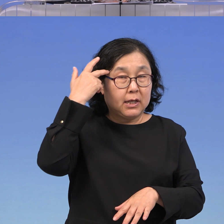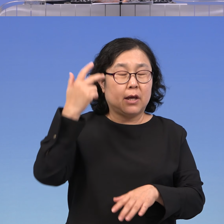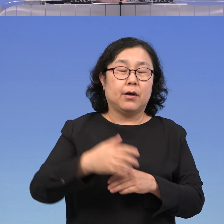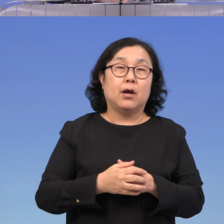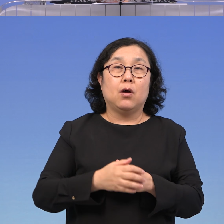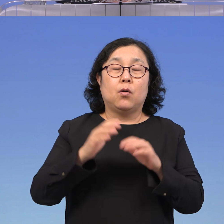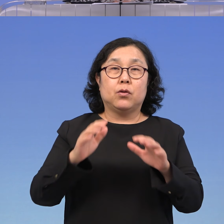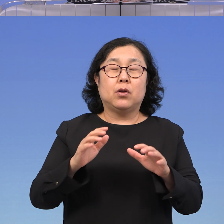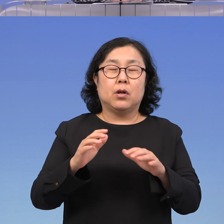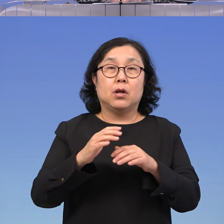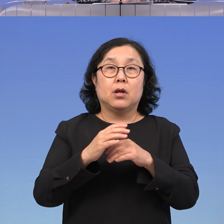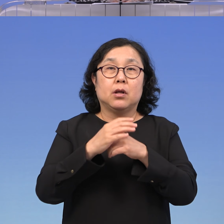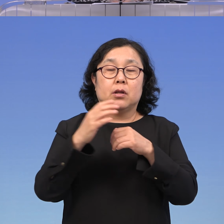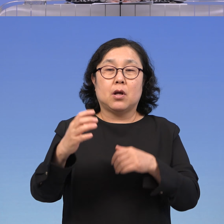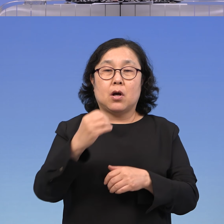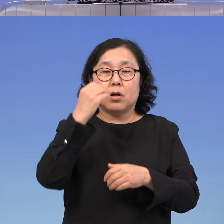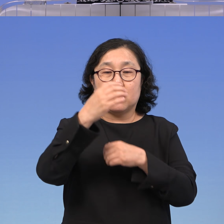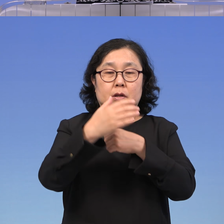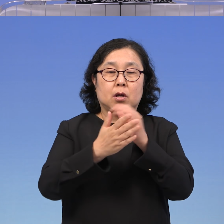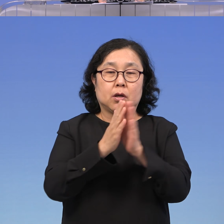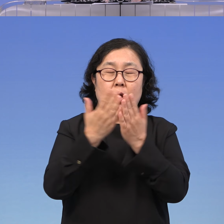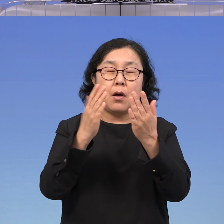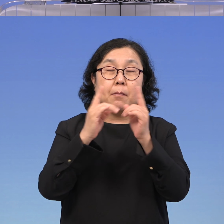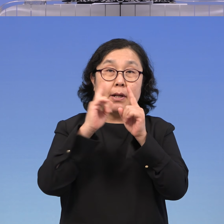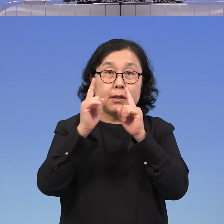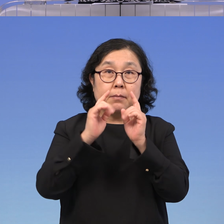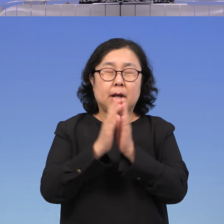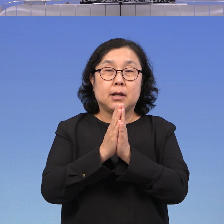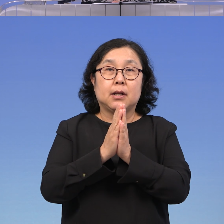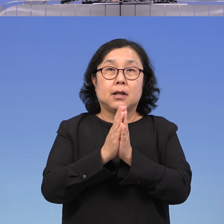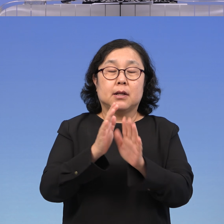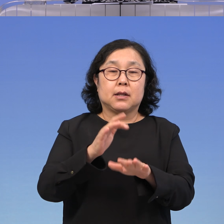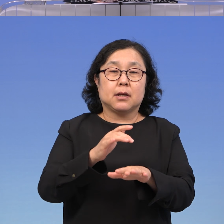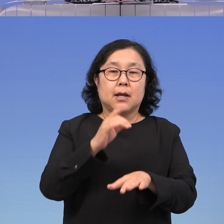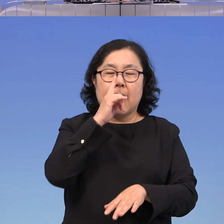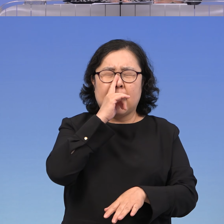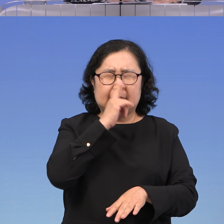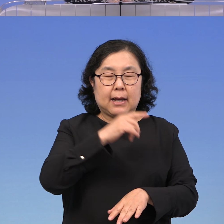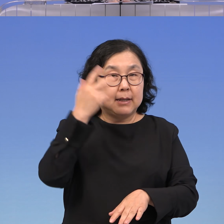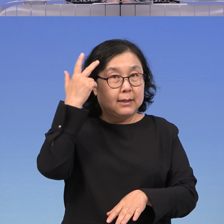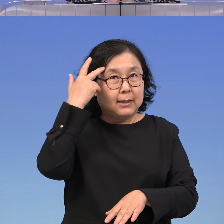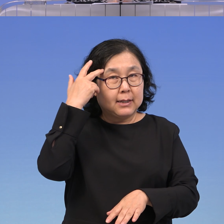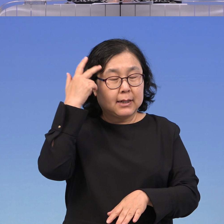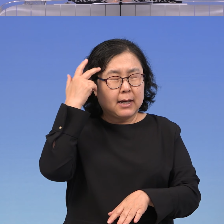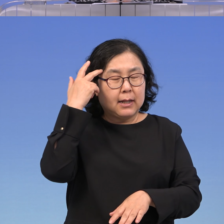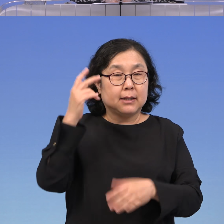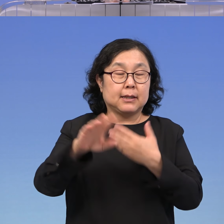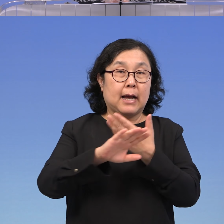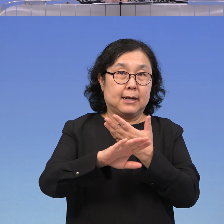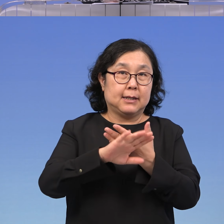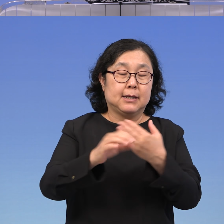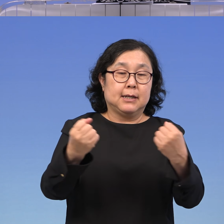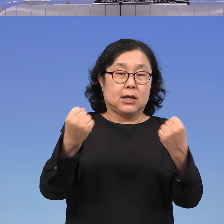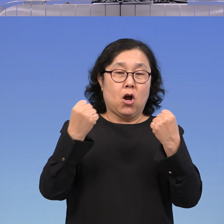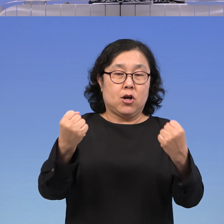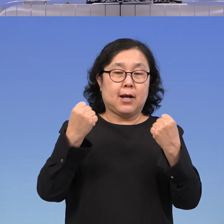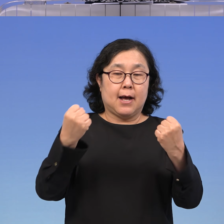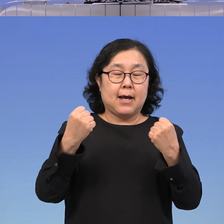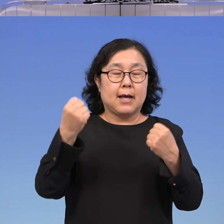오늘 본문에는 이런 악한 귀신의 지식과 는 너무나 대조적인 참 건강하고 또 주님이 기뻐하실